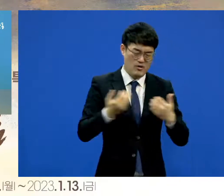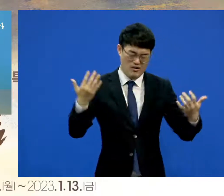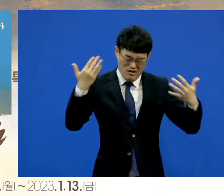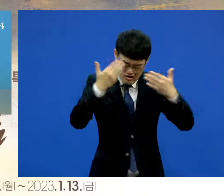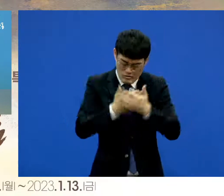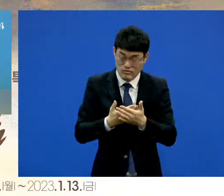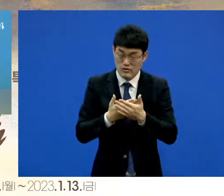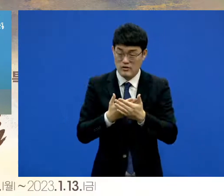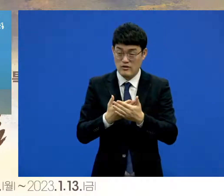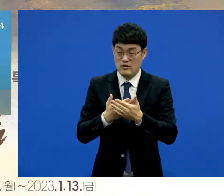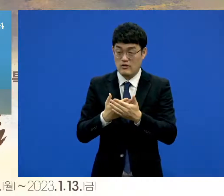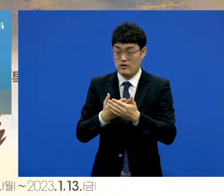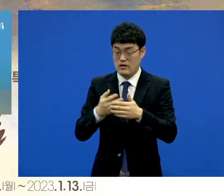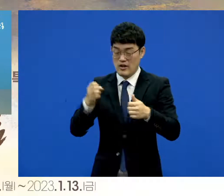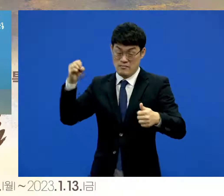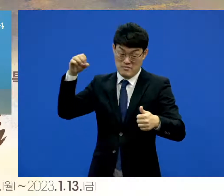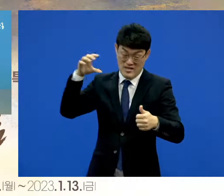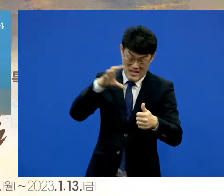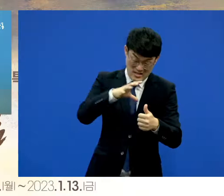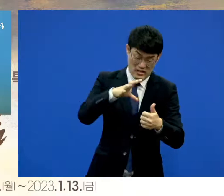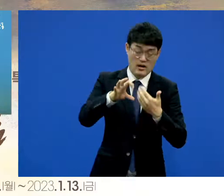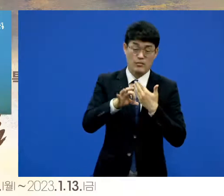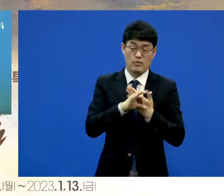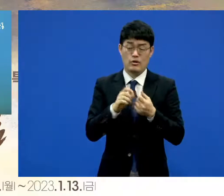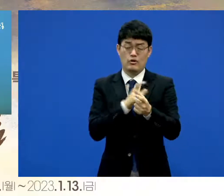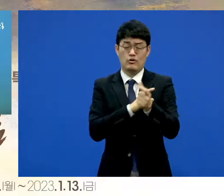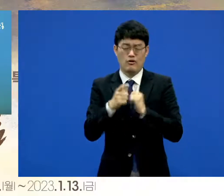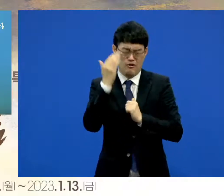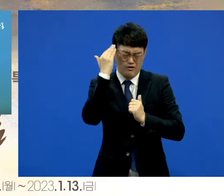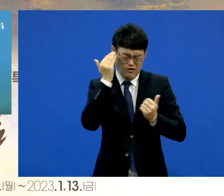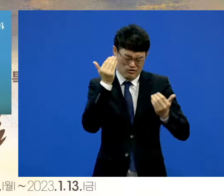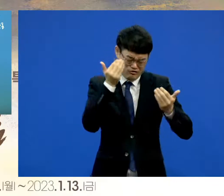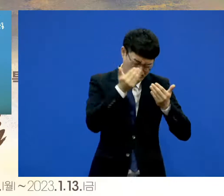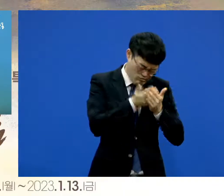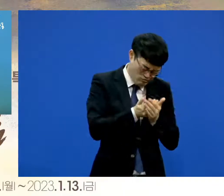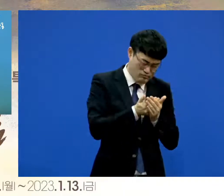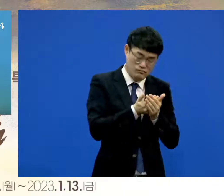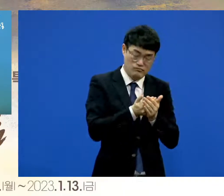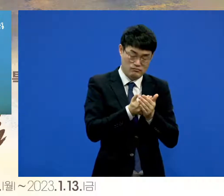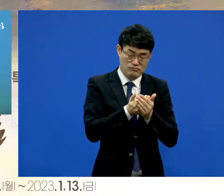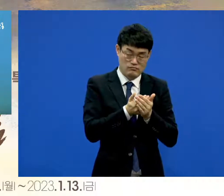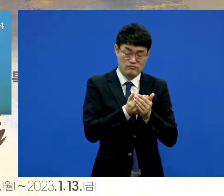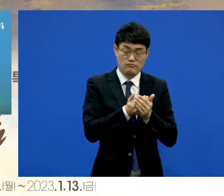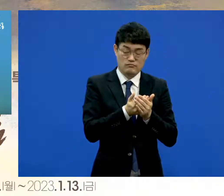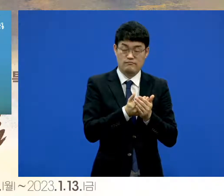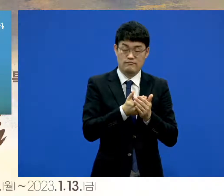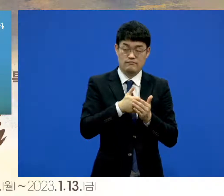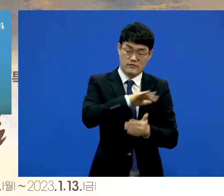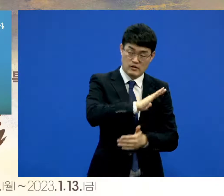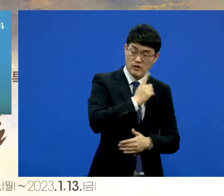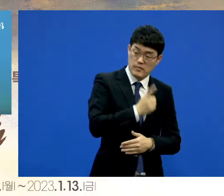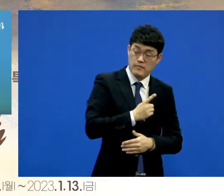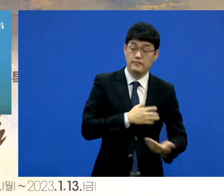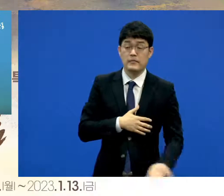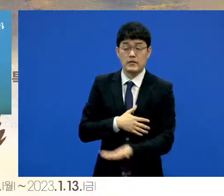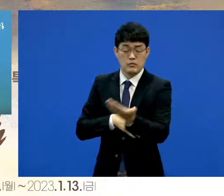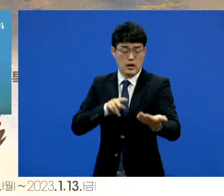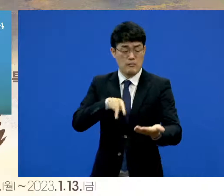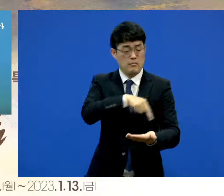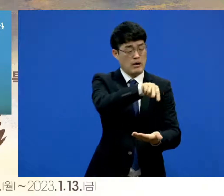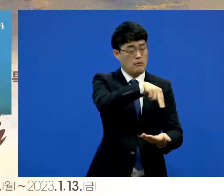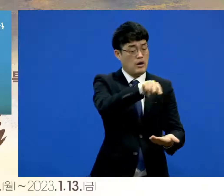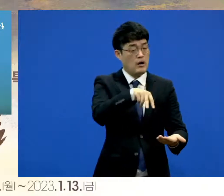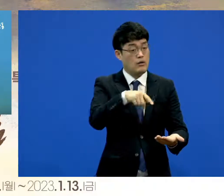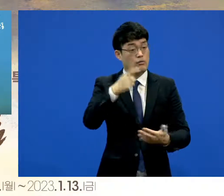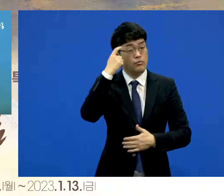더하겠느냐. 왜 방황하죠? 눈이 어두우니까. 그래서 분별력이 없는